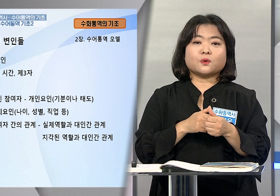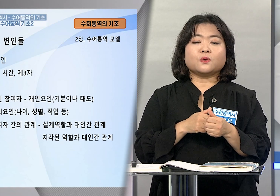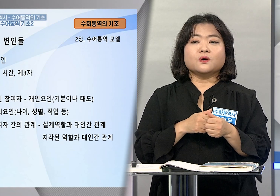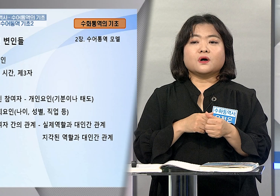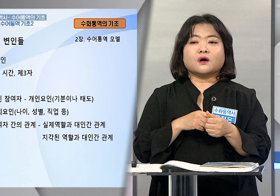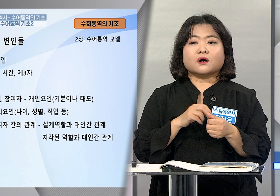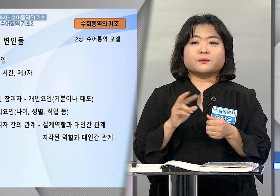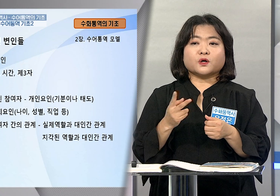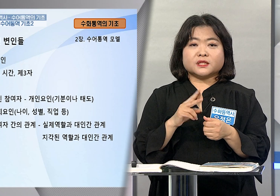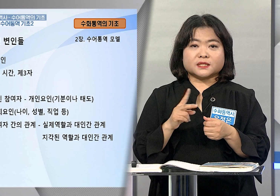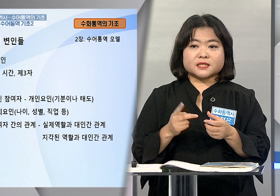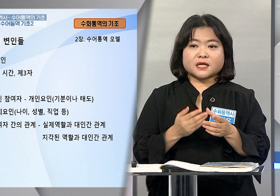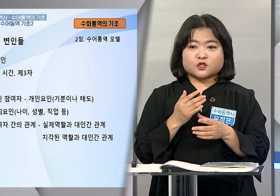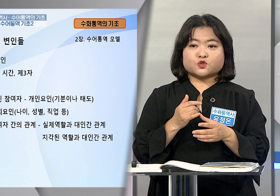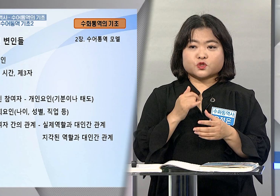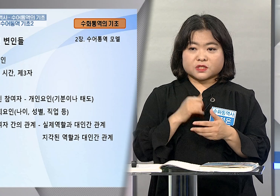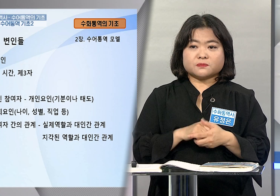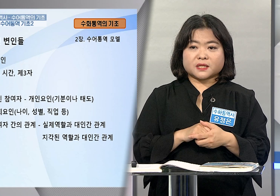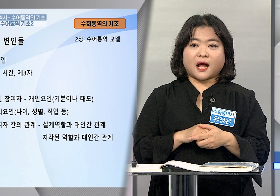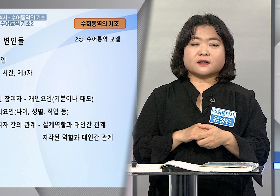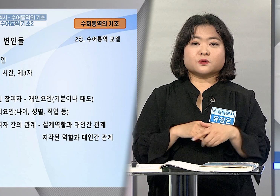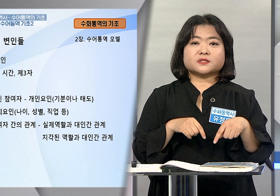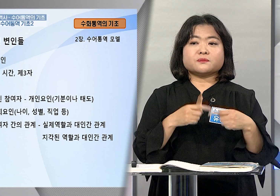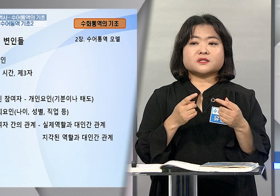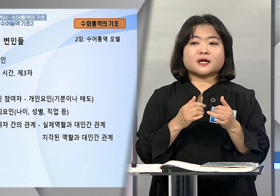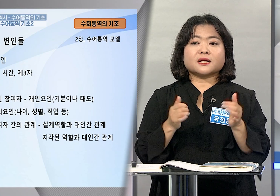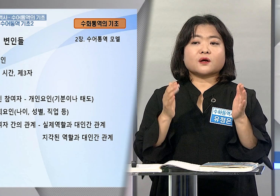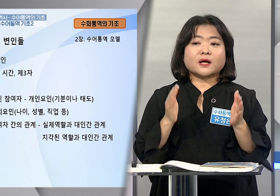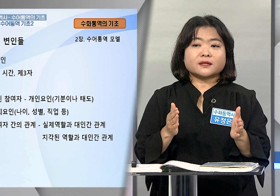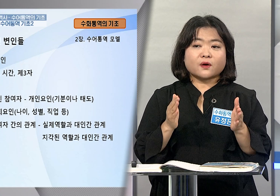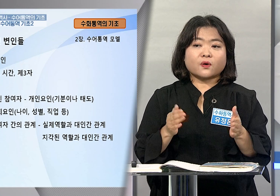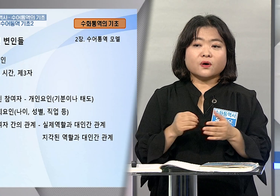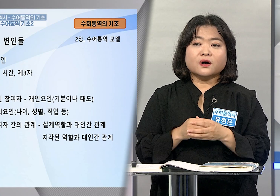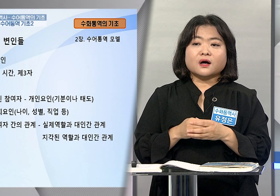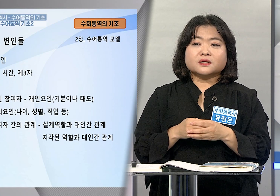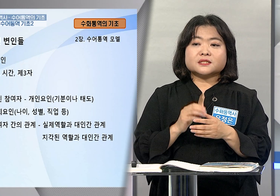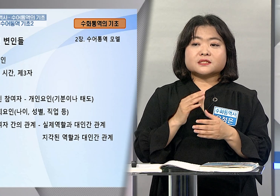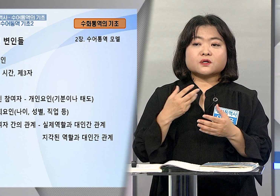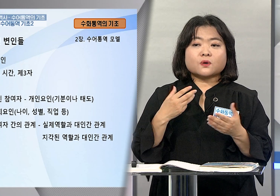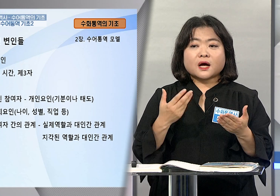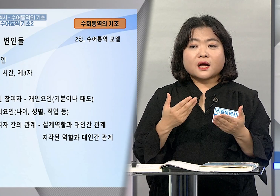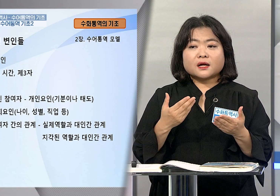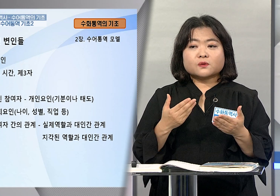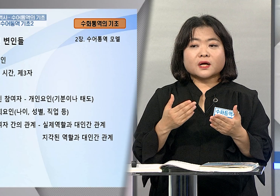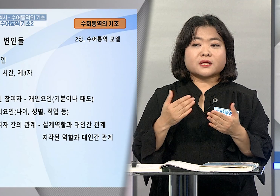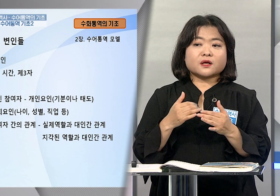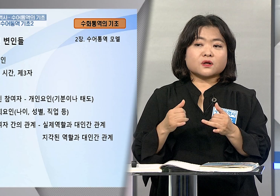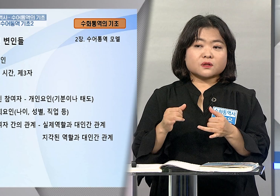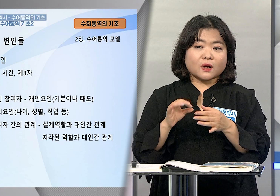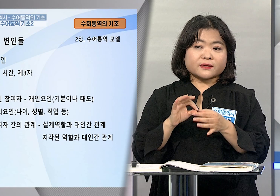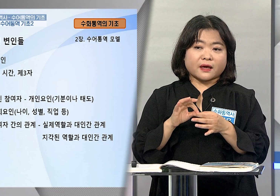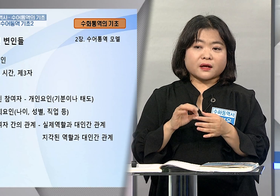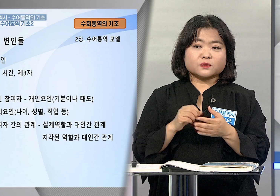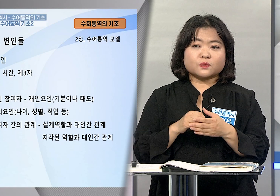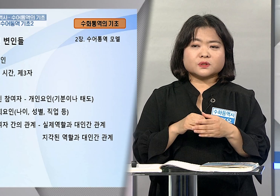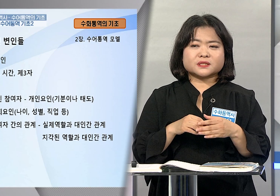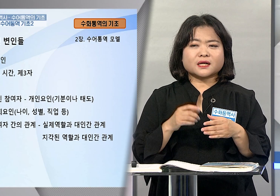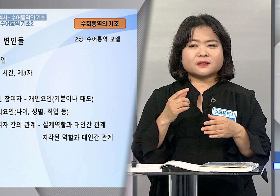또 변인들이 생길 수 있습니다. 그리고 참여자 간의 관계요. 실제 역할과 대인 관계, 그리고 지각된